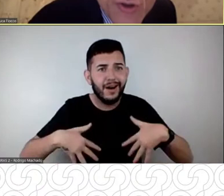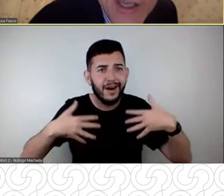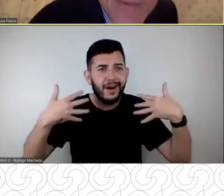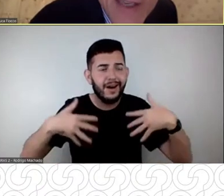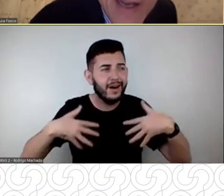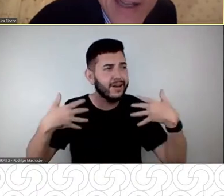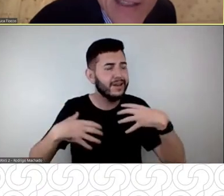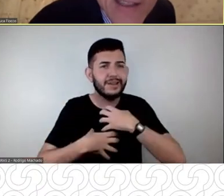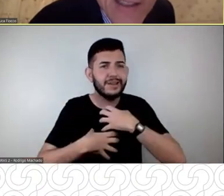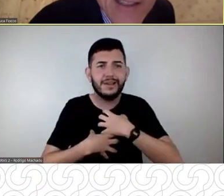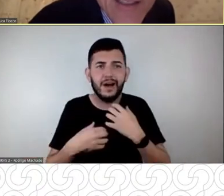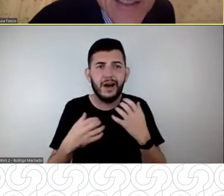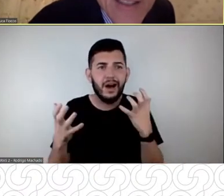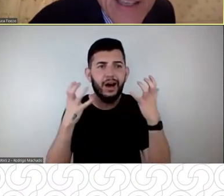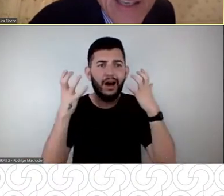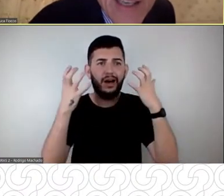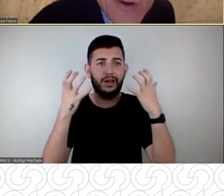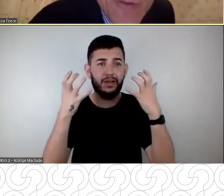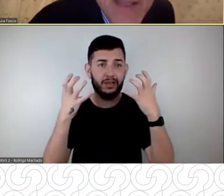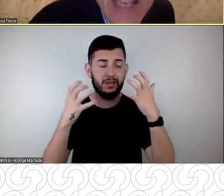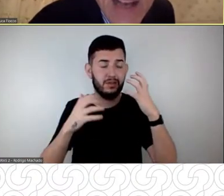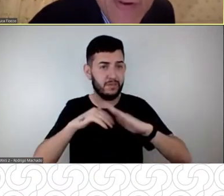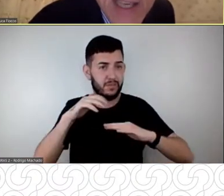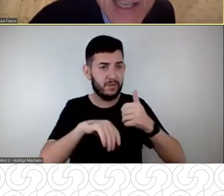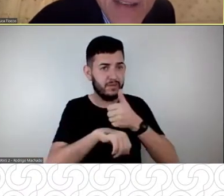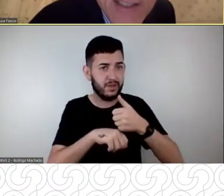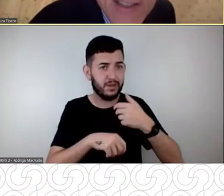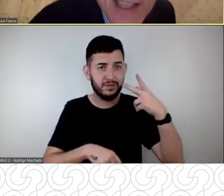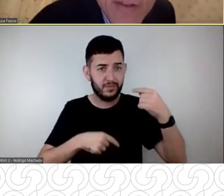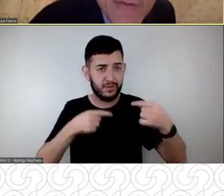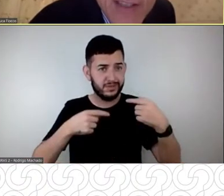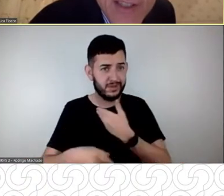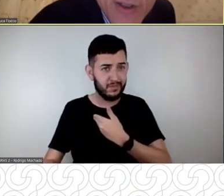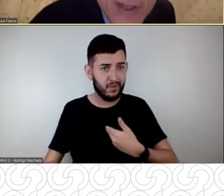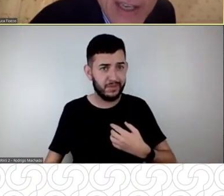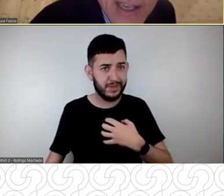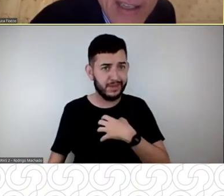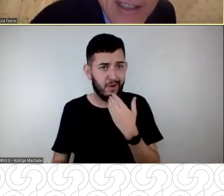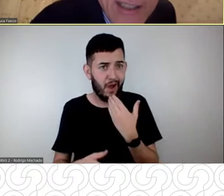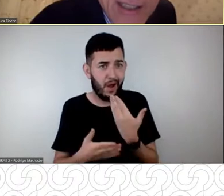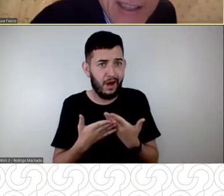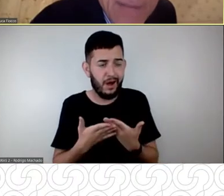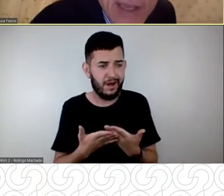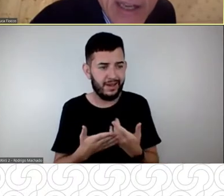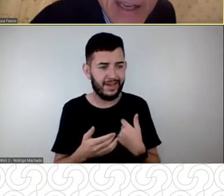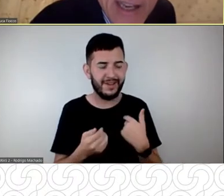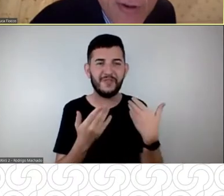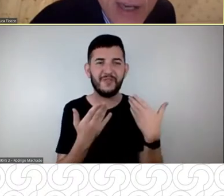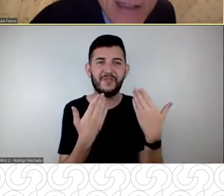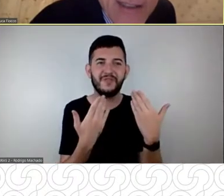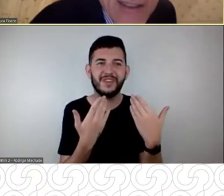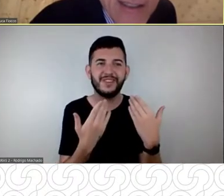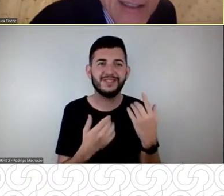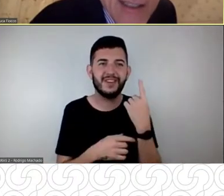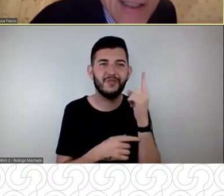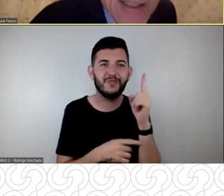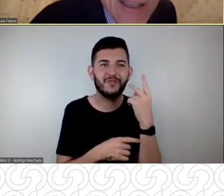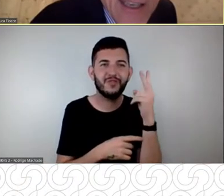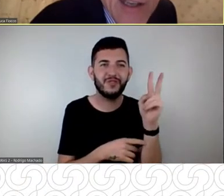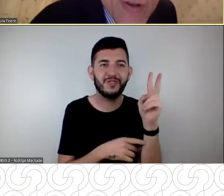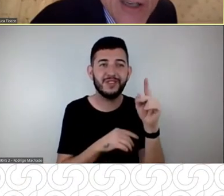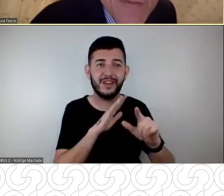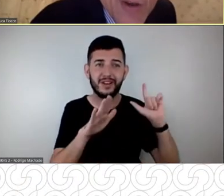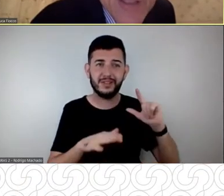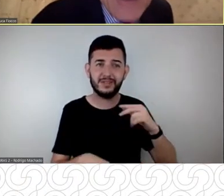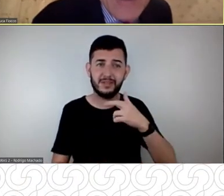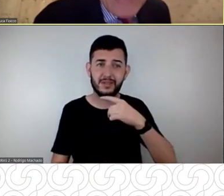russa se surpreenderam. Eu conversei com eles 2-3 dias antes da invasão e nenhum deles acreditava que houvesse